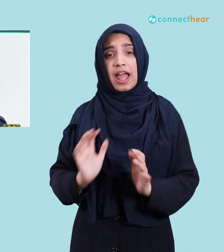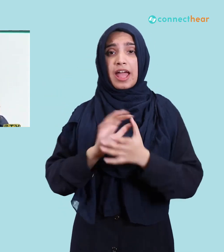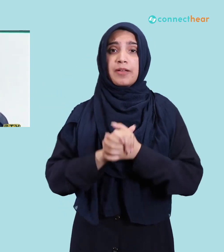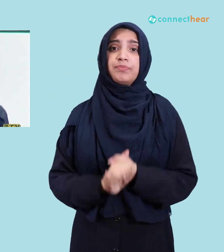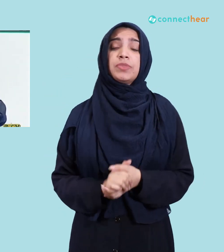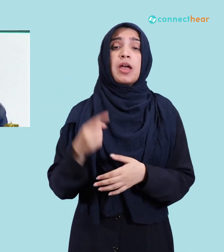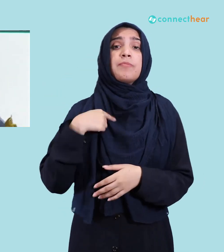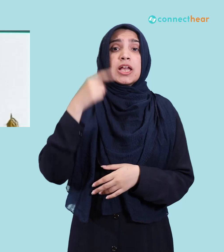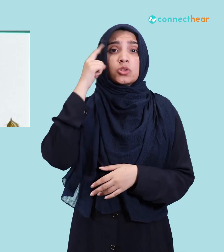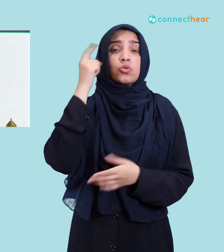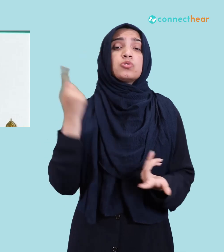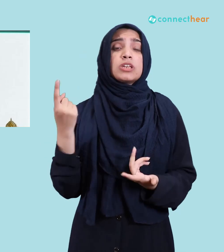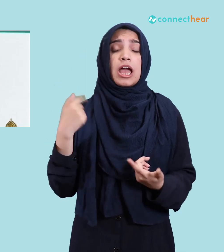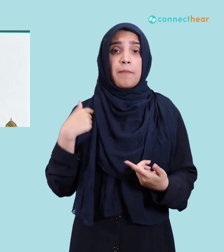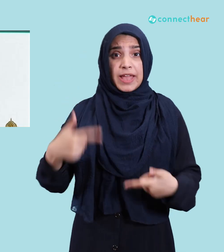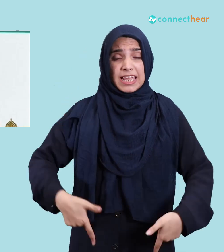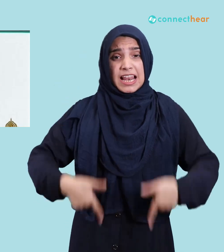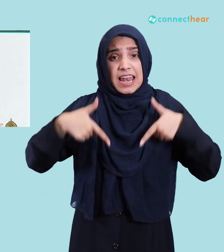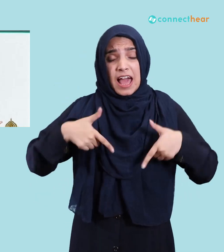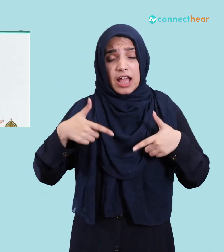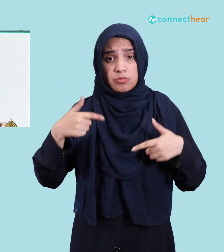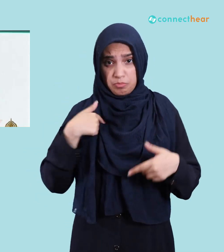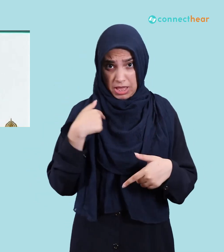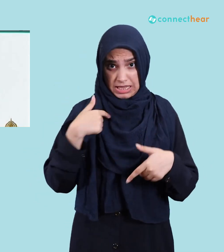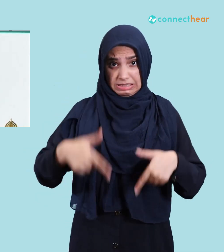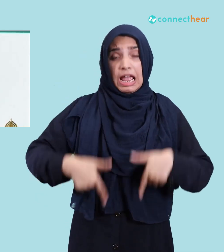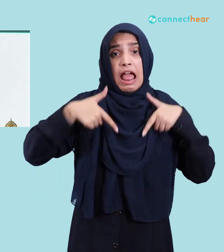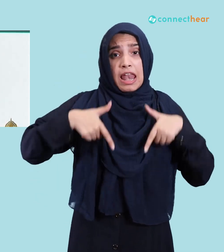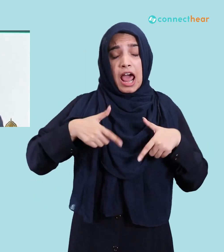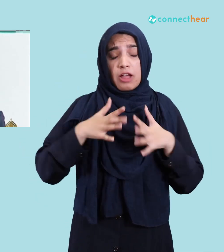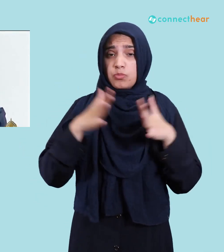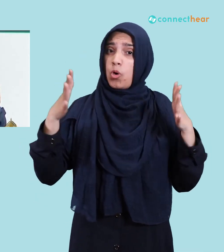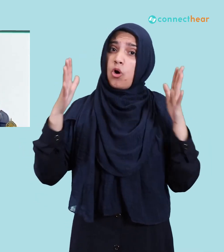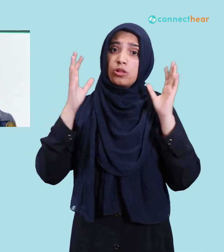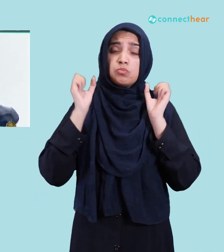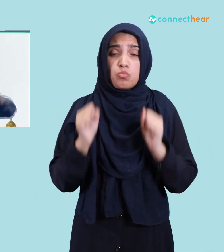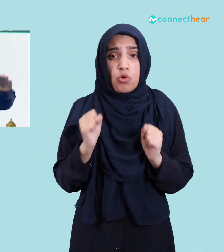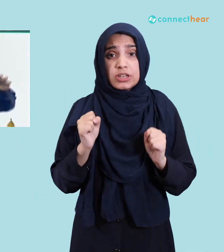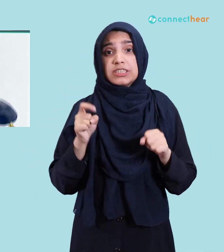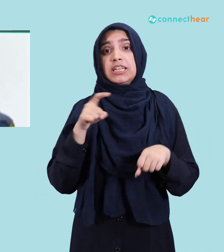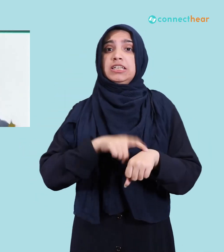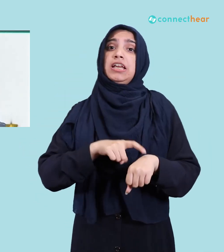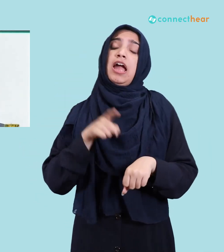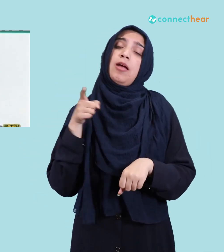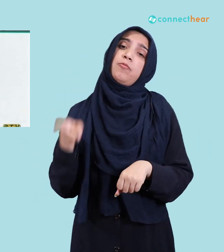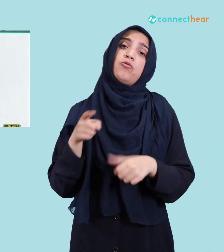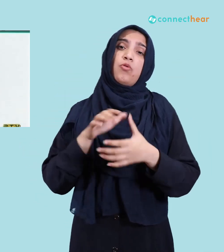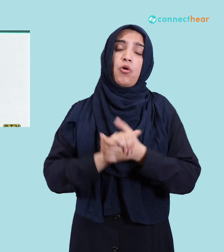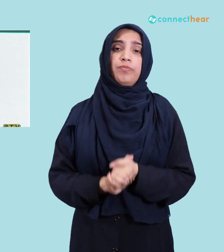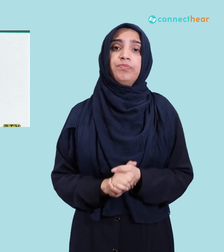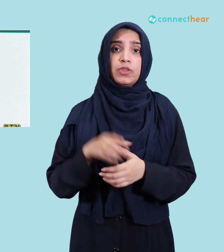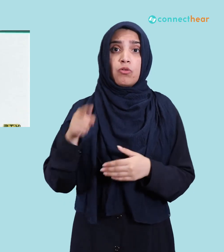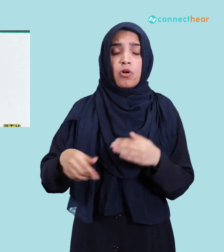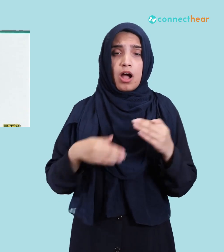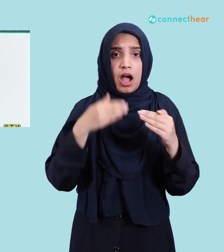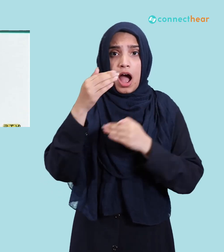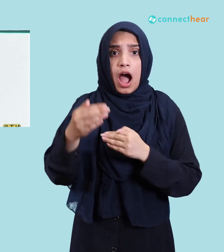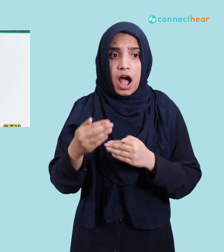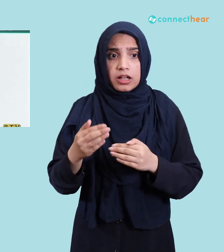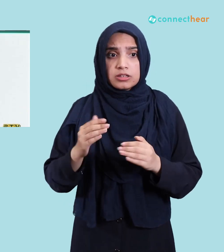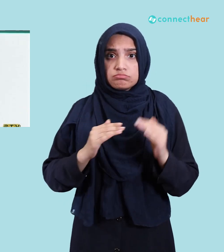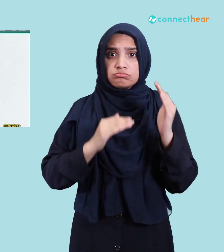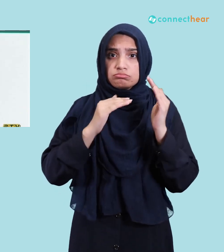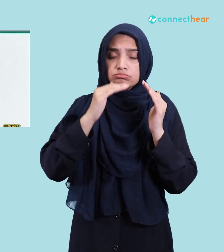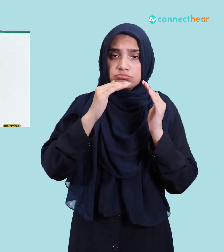میری زندگی کا وہ سب سے مشکل ٹائم تھا، وہ جو ہم نے 1.5 سال گزارے. پھر جیسے ہی اس سے نکل رہے تھے کرونا آ گیا.